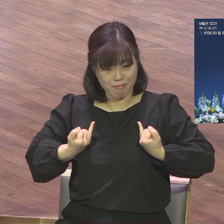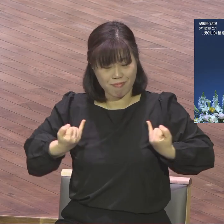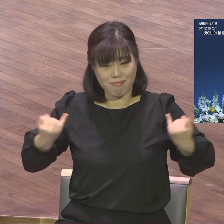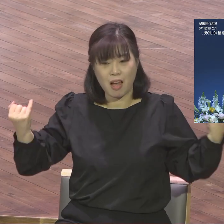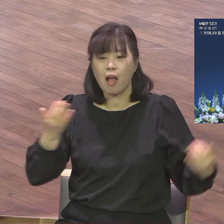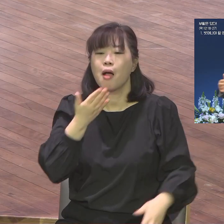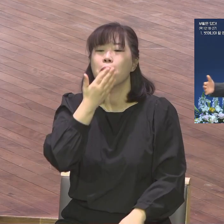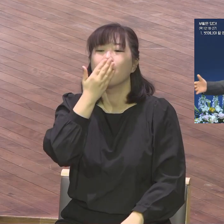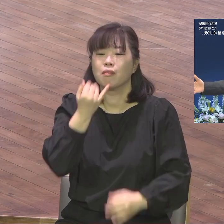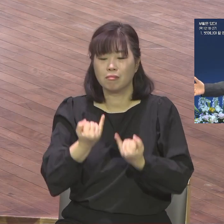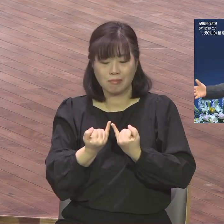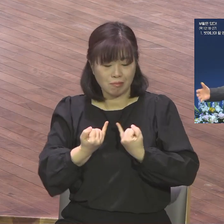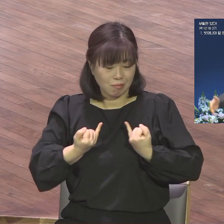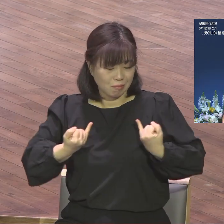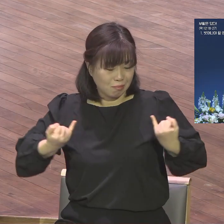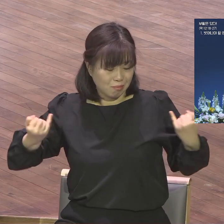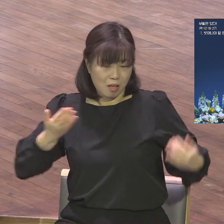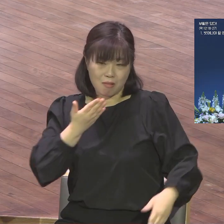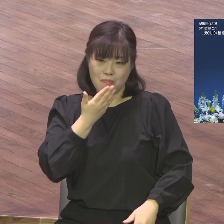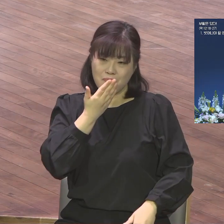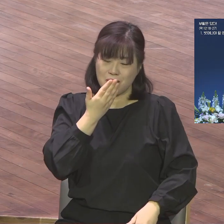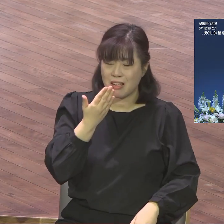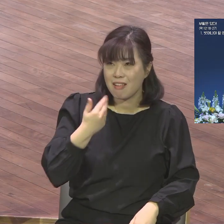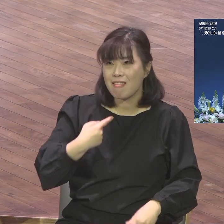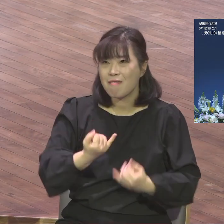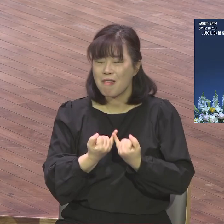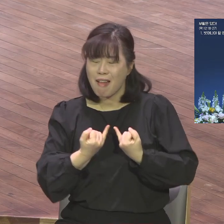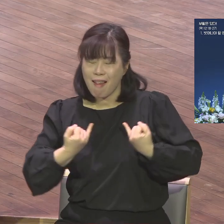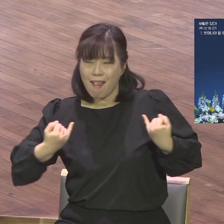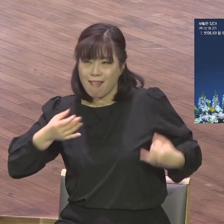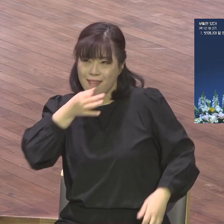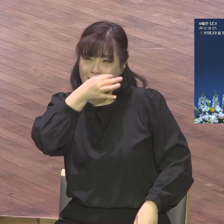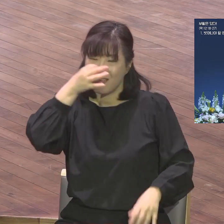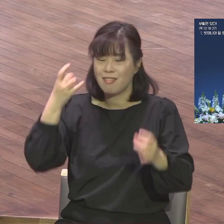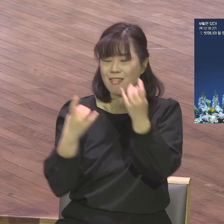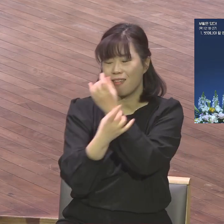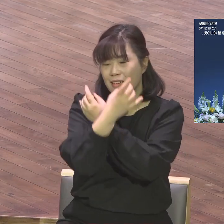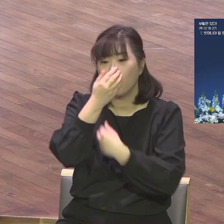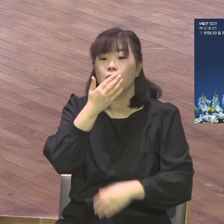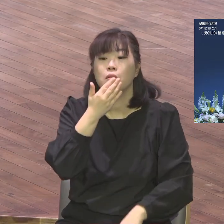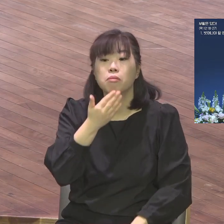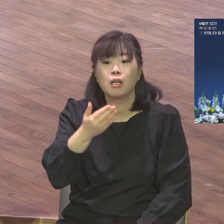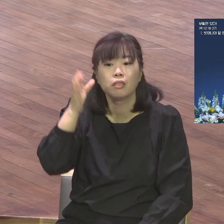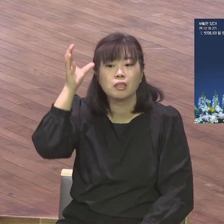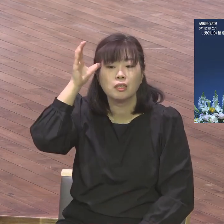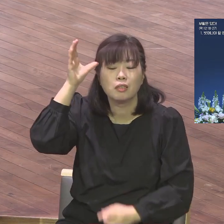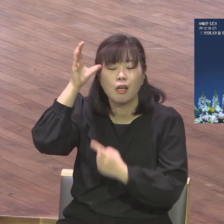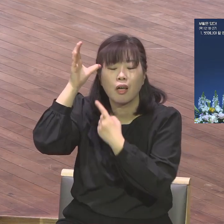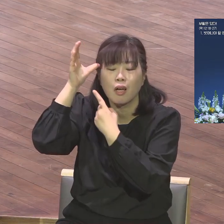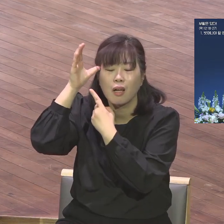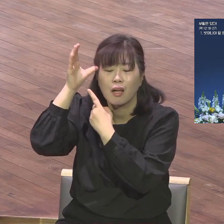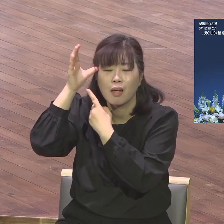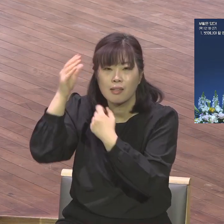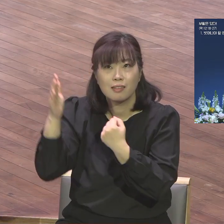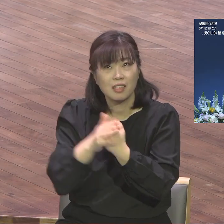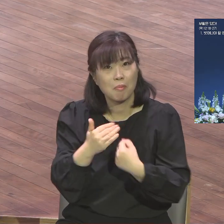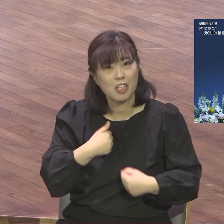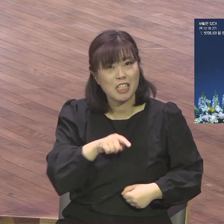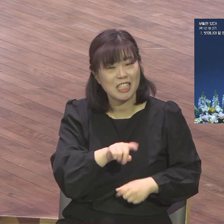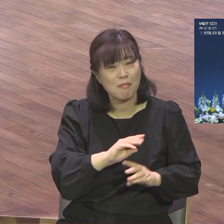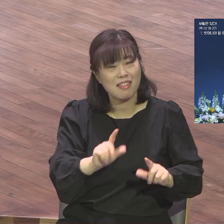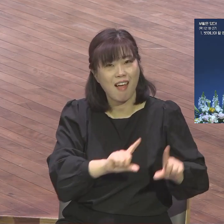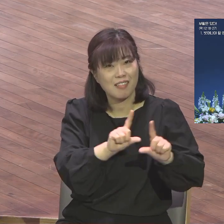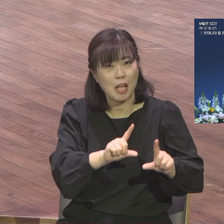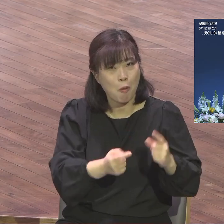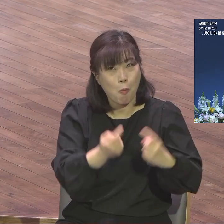죽으면 천국 가면 막 그냥 막 여자들이 막 그래서 생명을 던진다는 거예요.